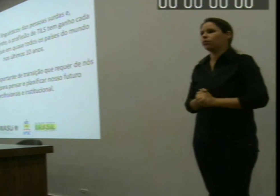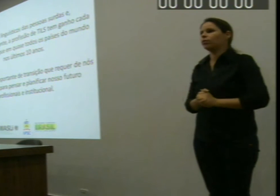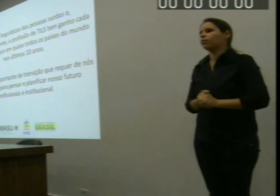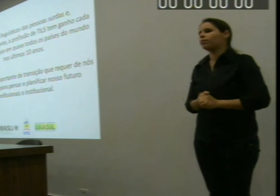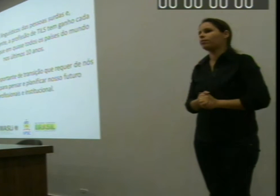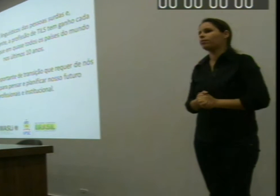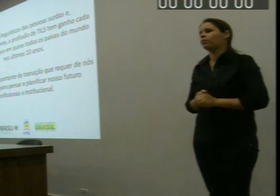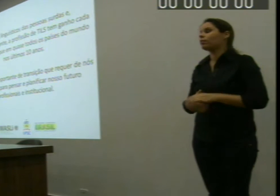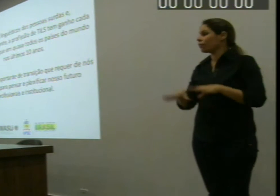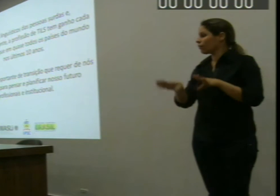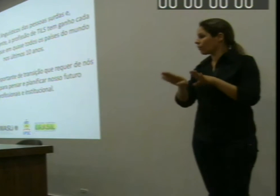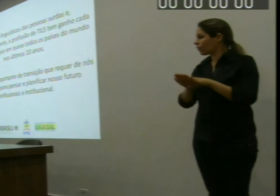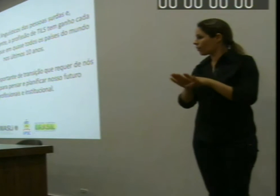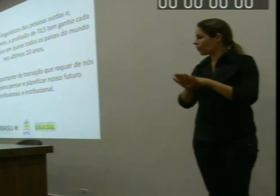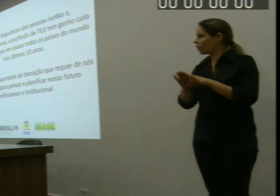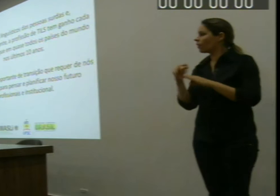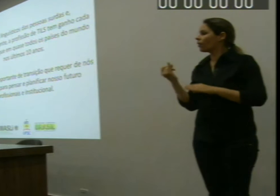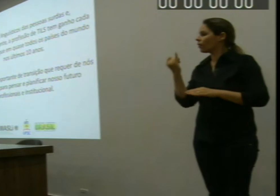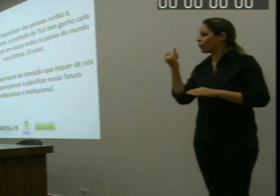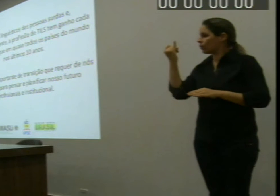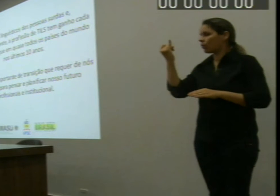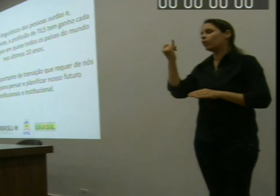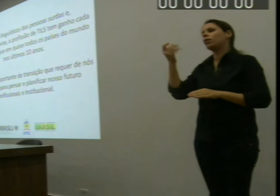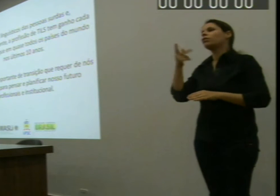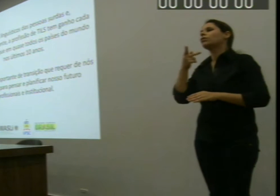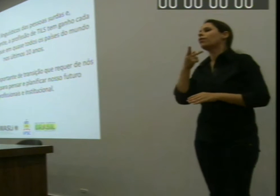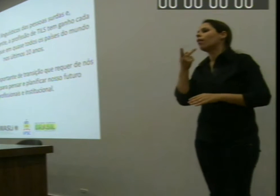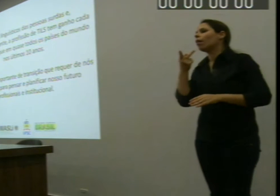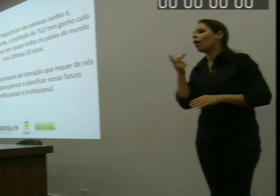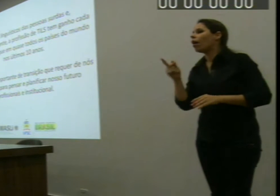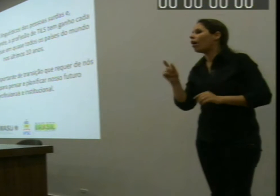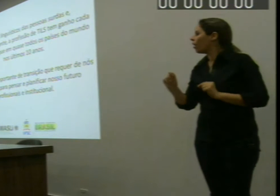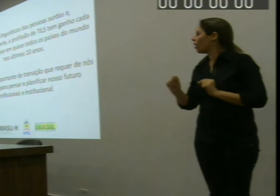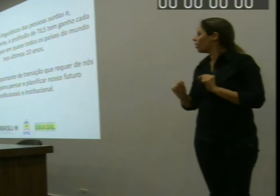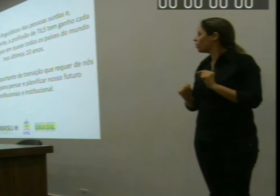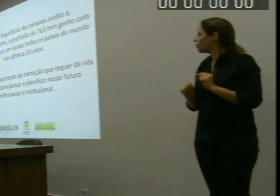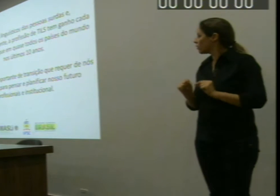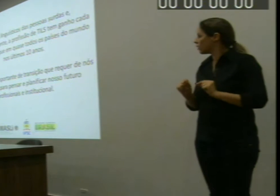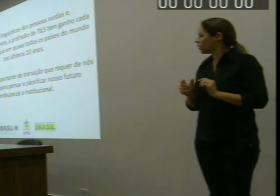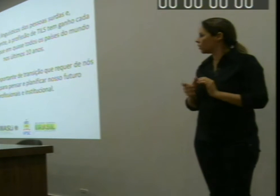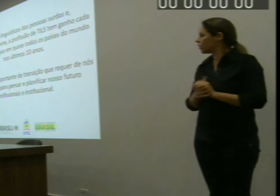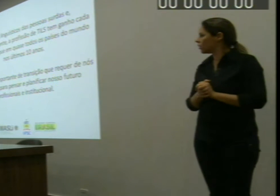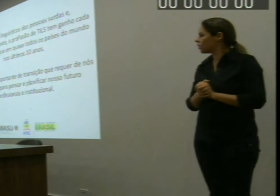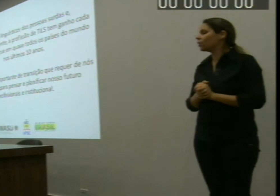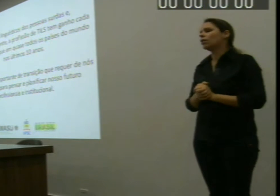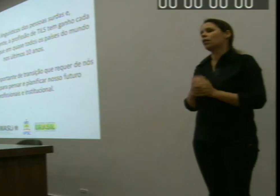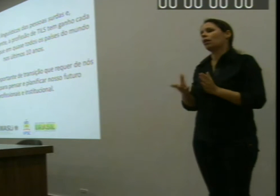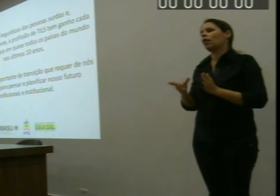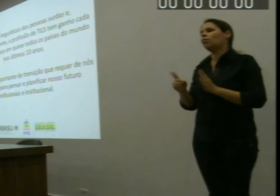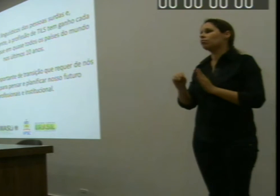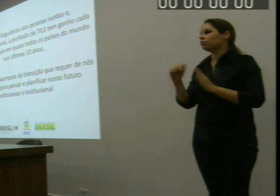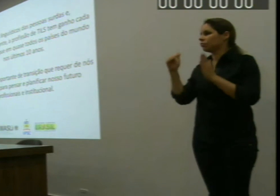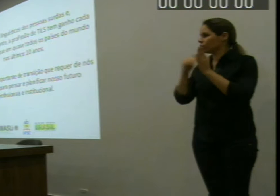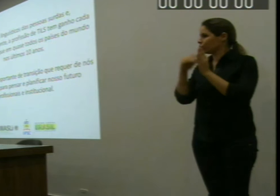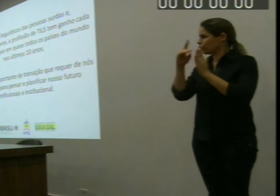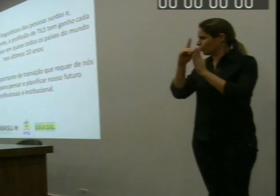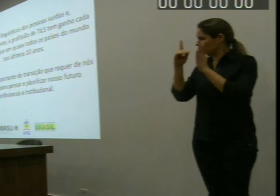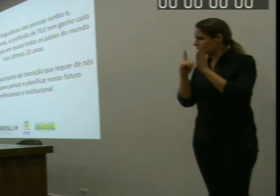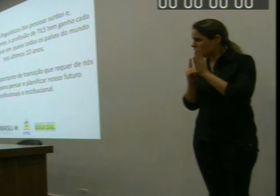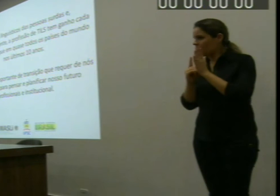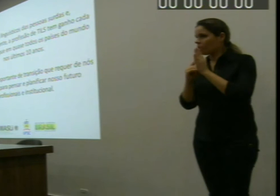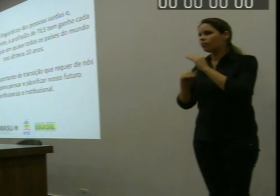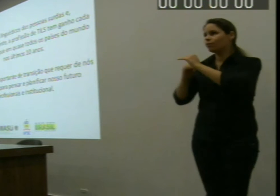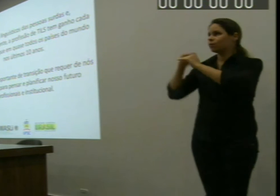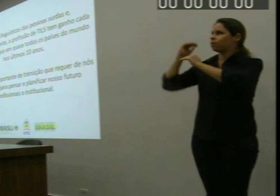é importante também a gente pensar que esse esses 10 anos a gente teve um avanço tão